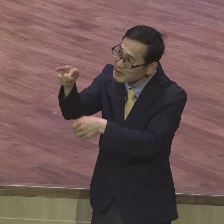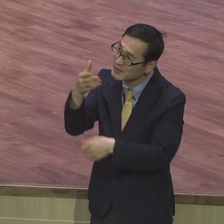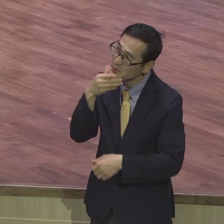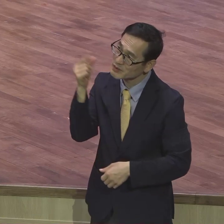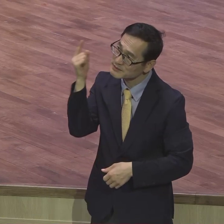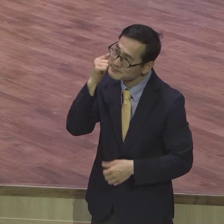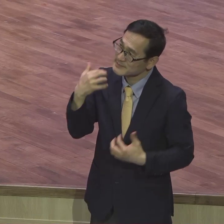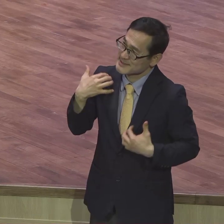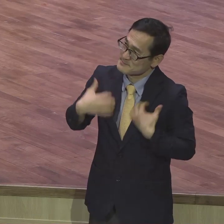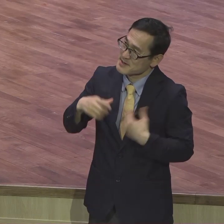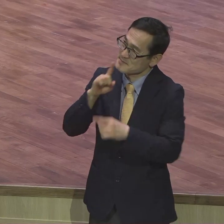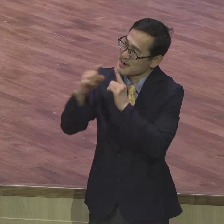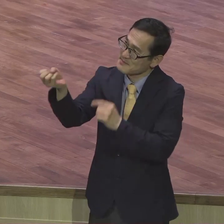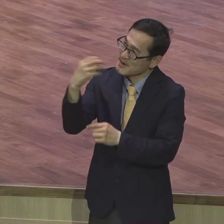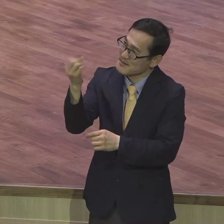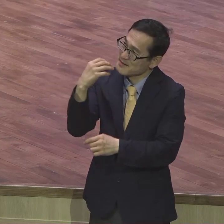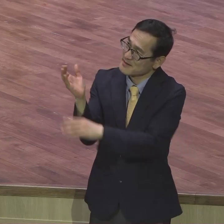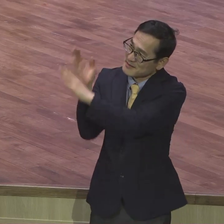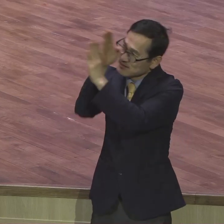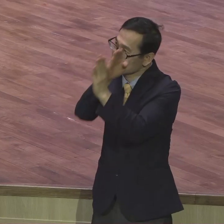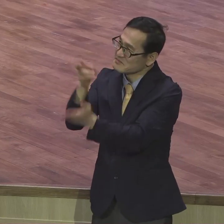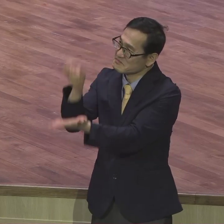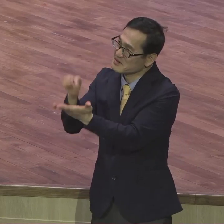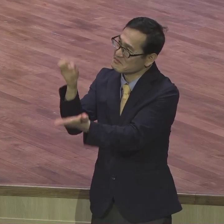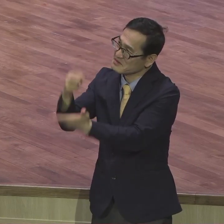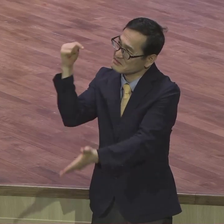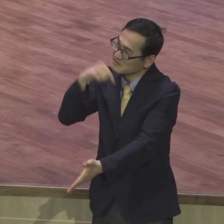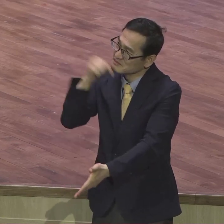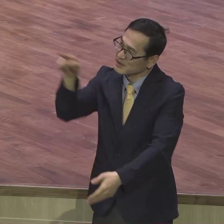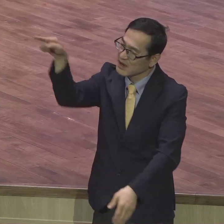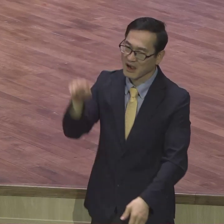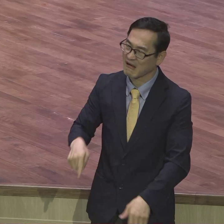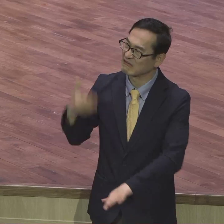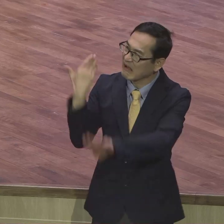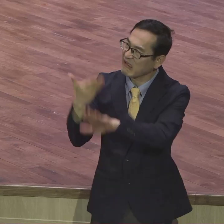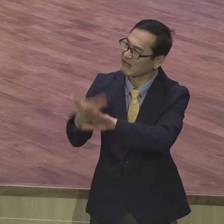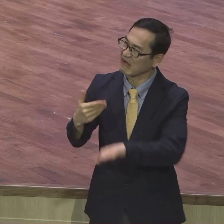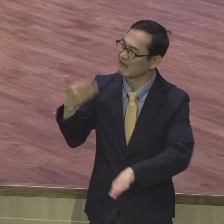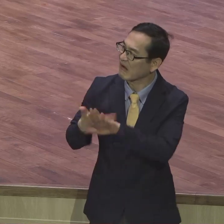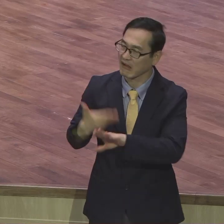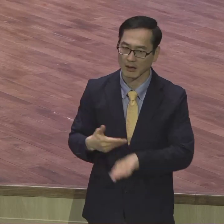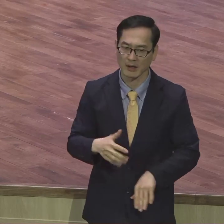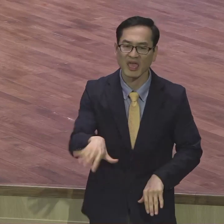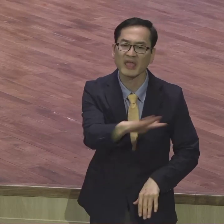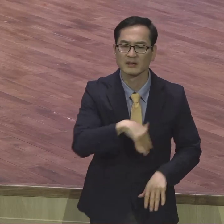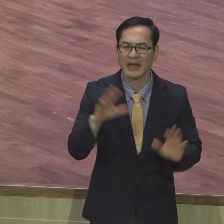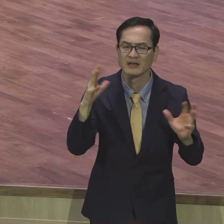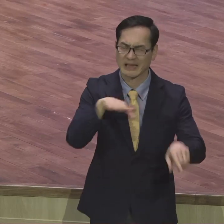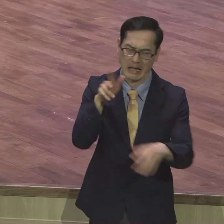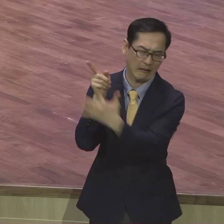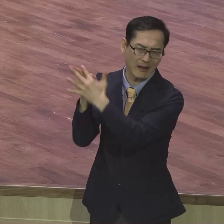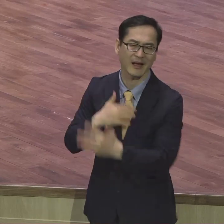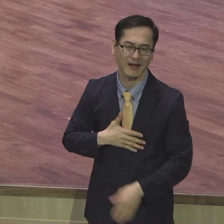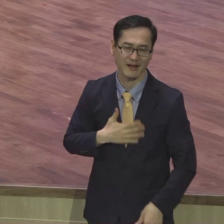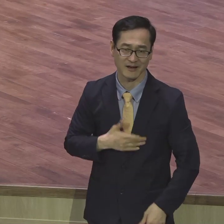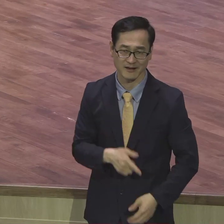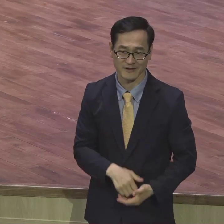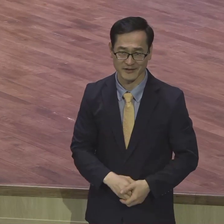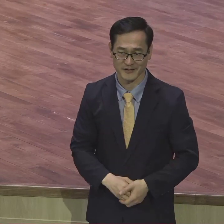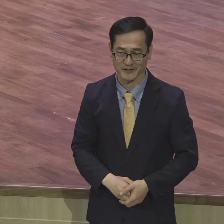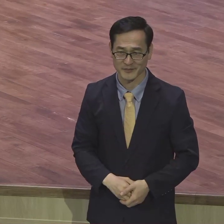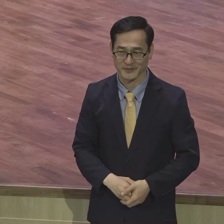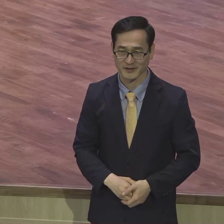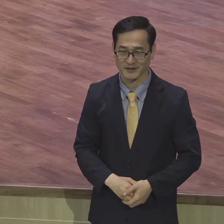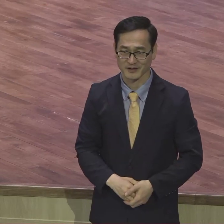참 복음 말하면서도 율법 체질이야 이러면 끝난 거예요. 그럼 페스티발이 안 돼요. 서머는